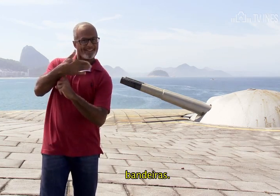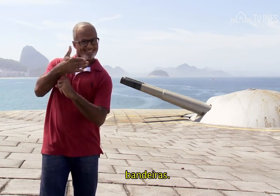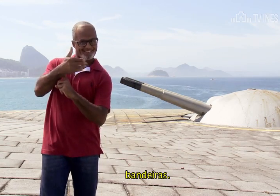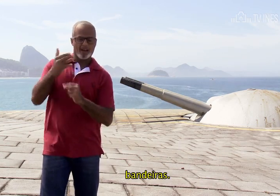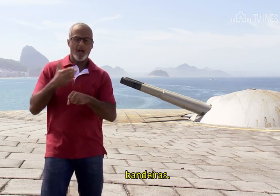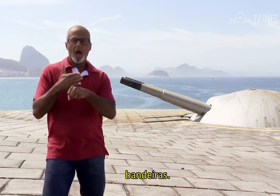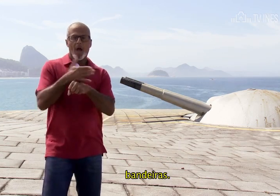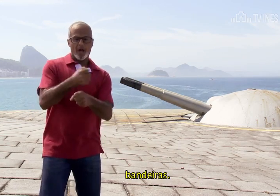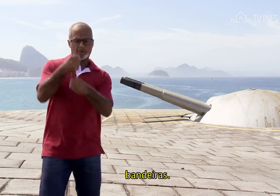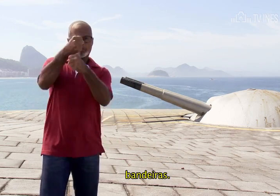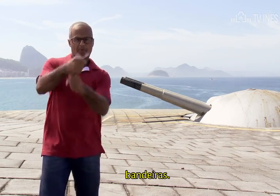Bandeiras.